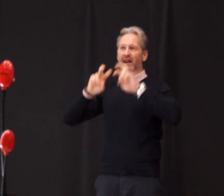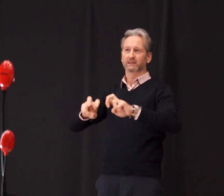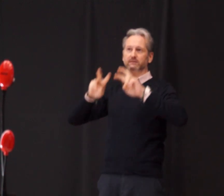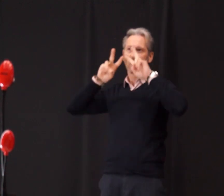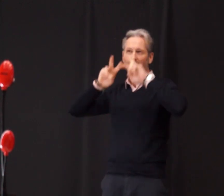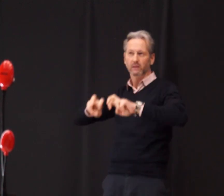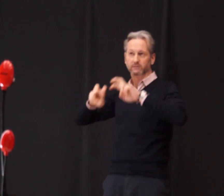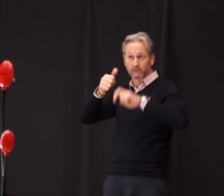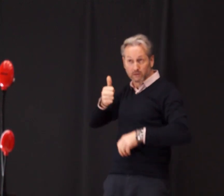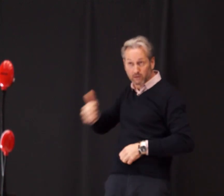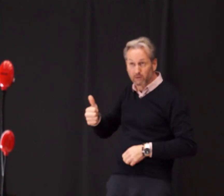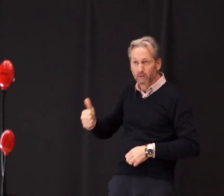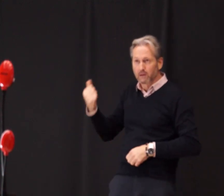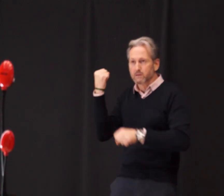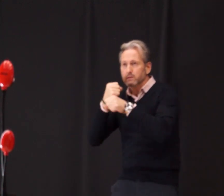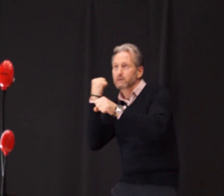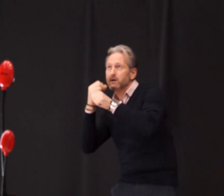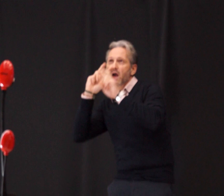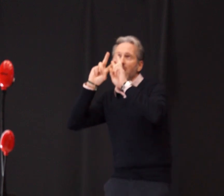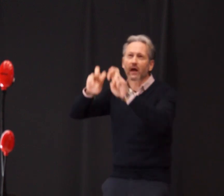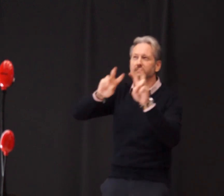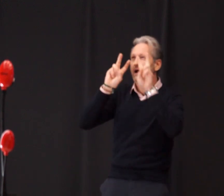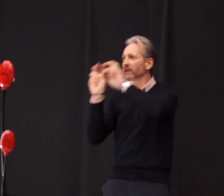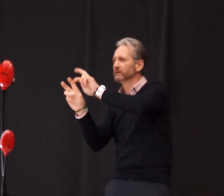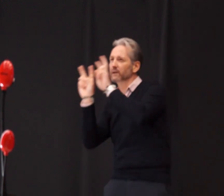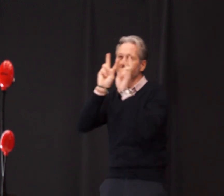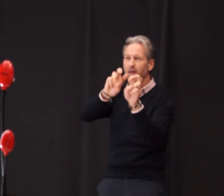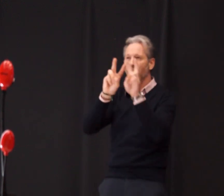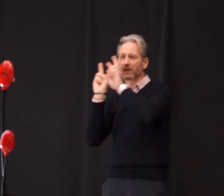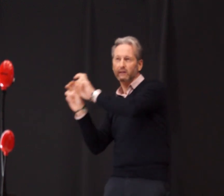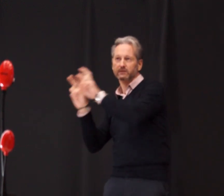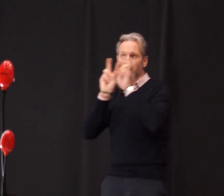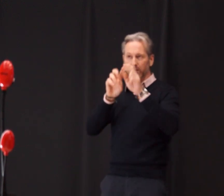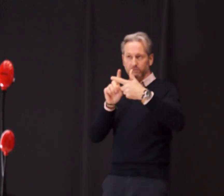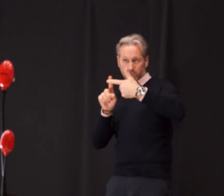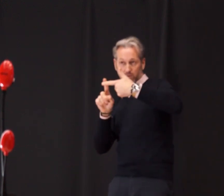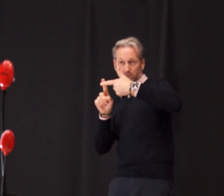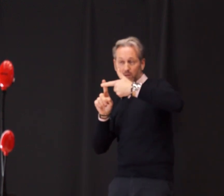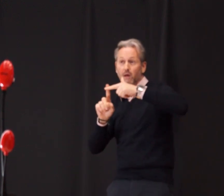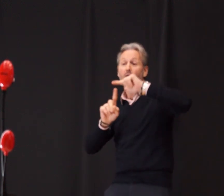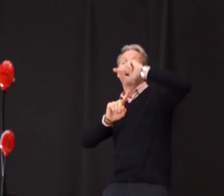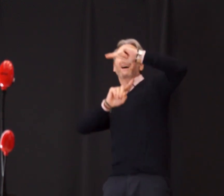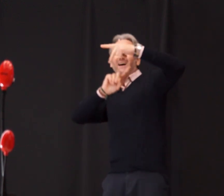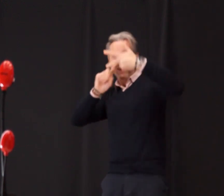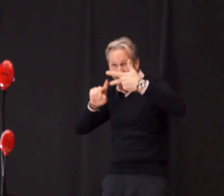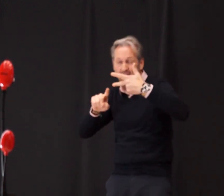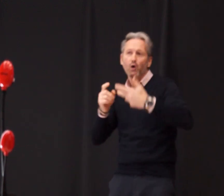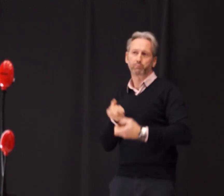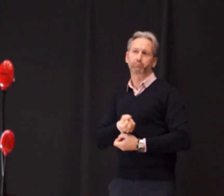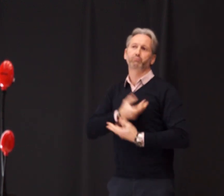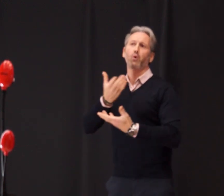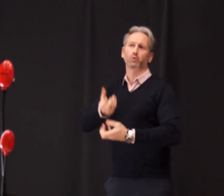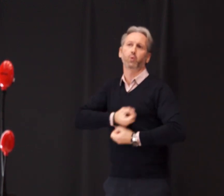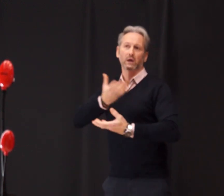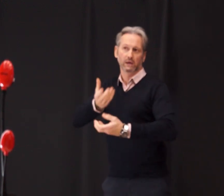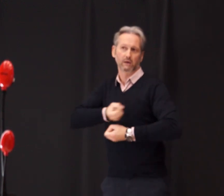deuxième chose, c'est analyser. Ils doivent apprendre à analyser ce qui se passe dans leur langue. Ils doivent